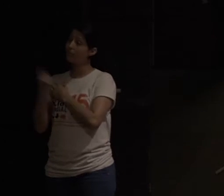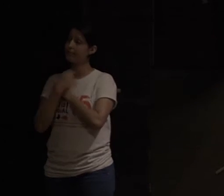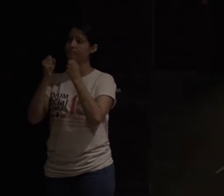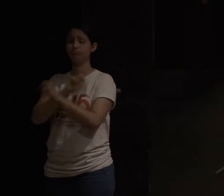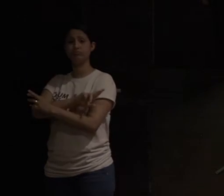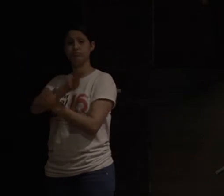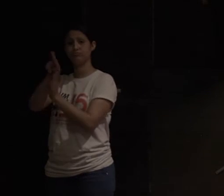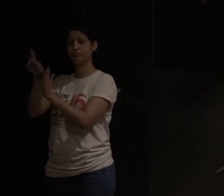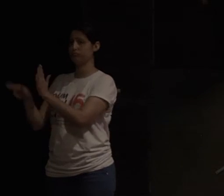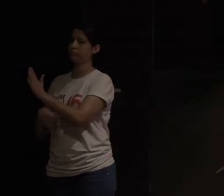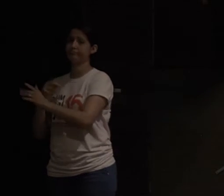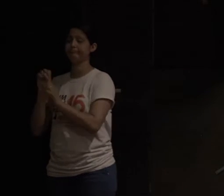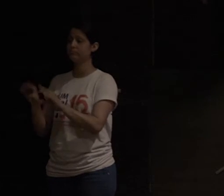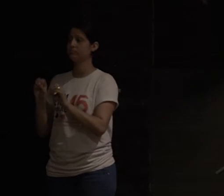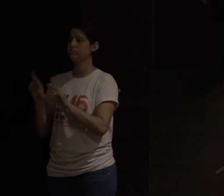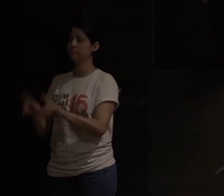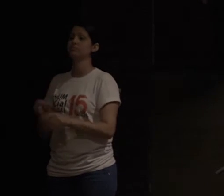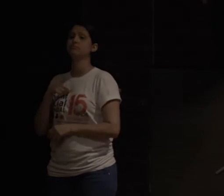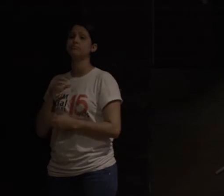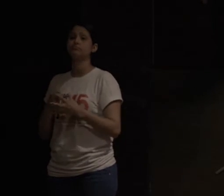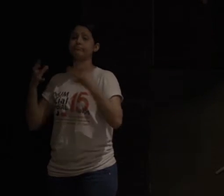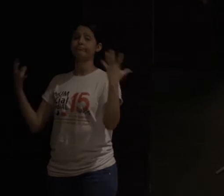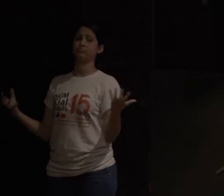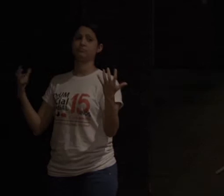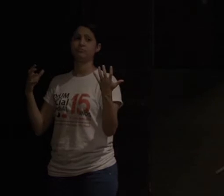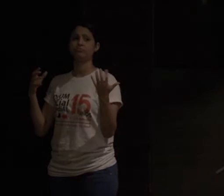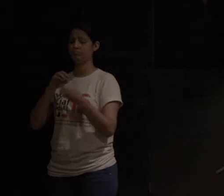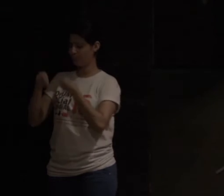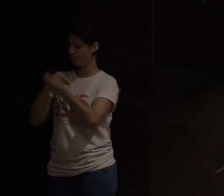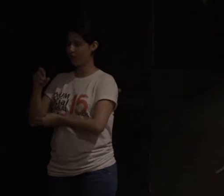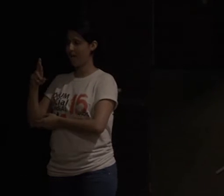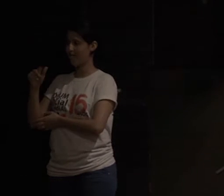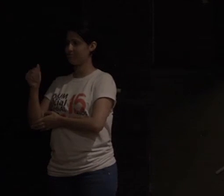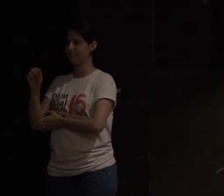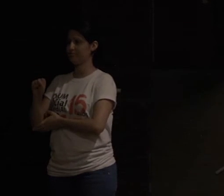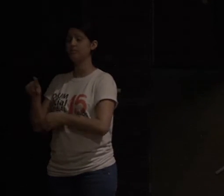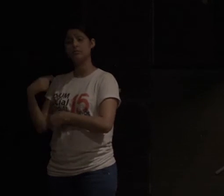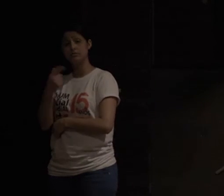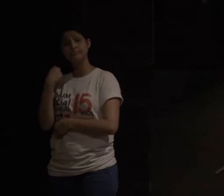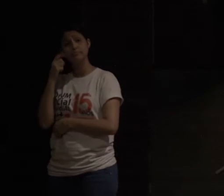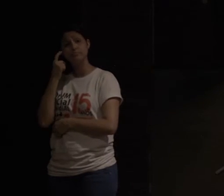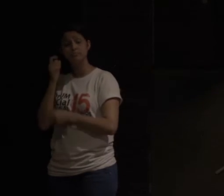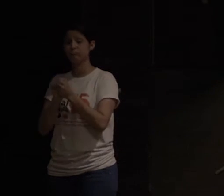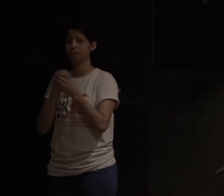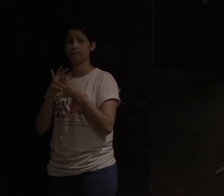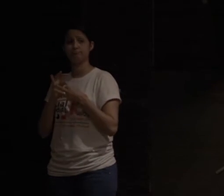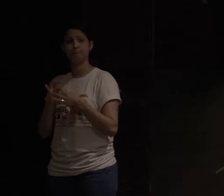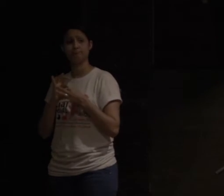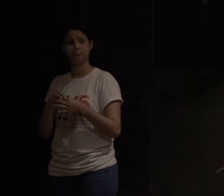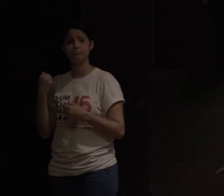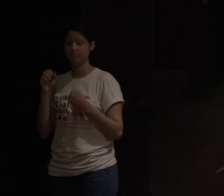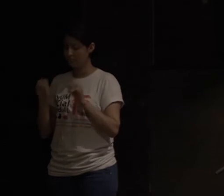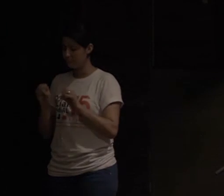educação. Esta, e foi o grande trabalho que fizemos nestes dias, é que a educação popular precisa da universidade e a universidade precisa